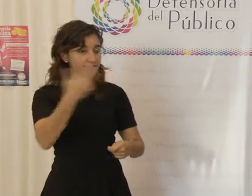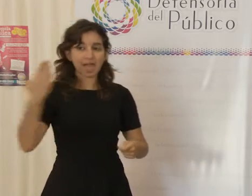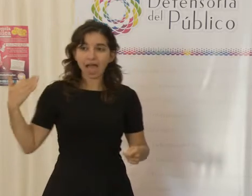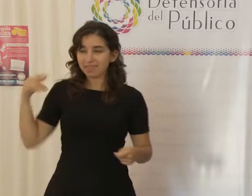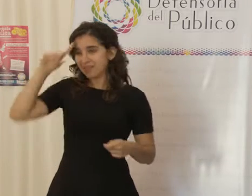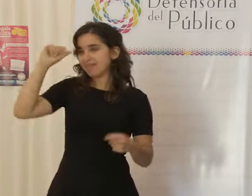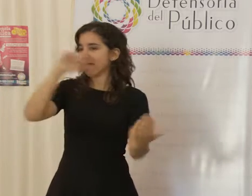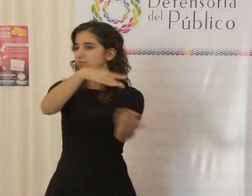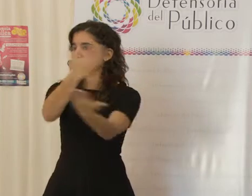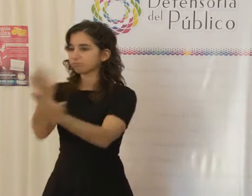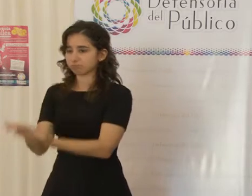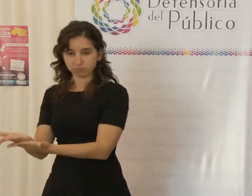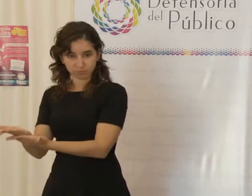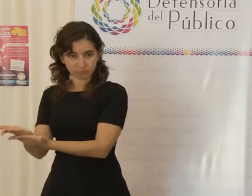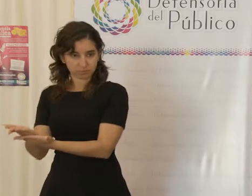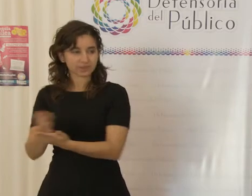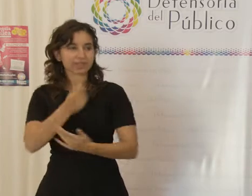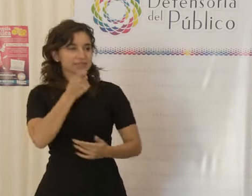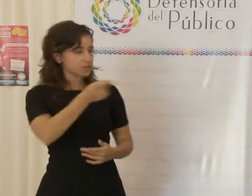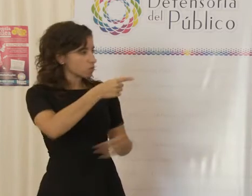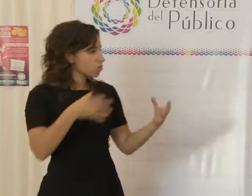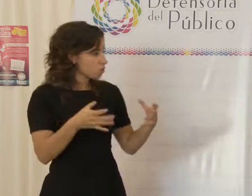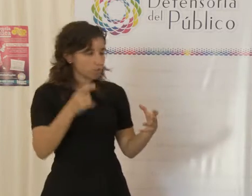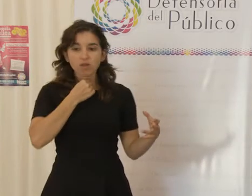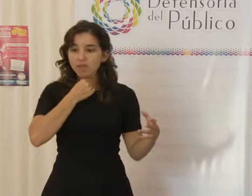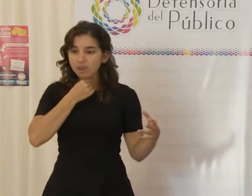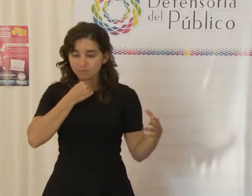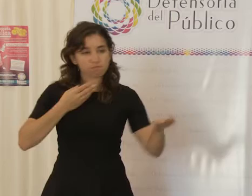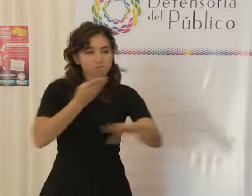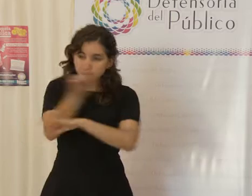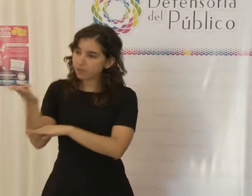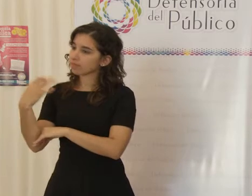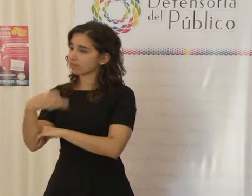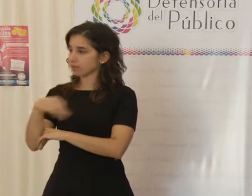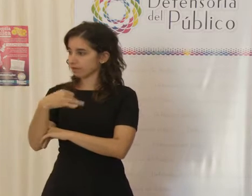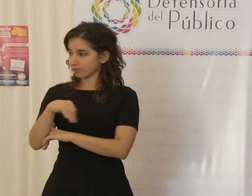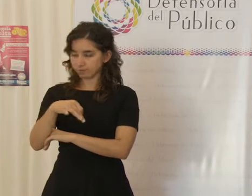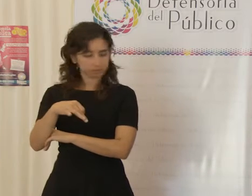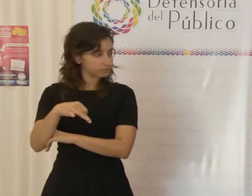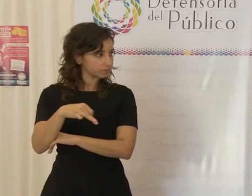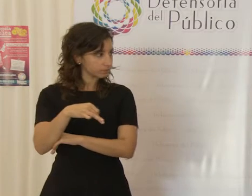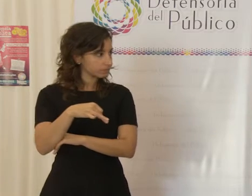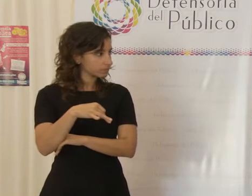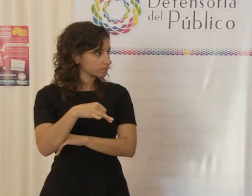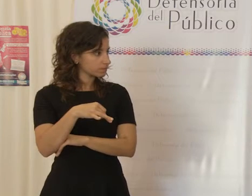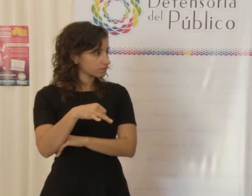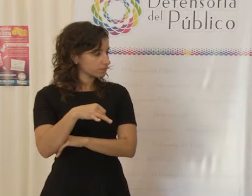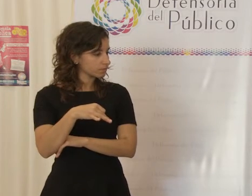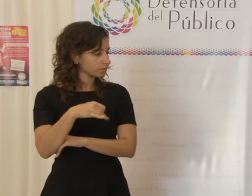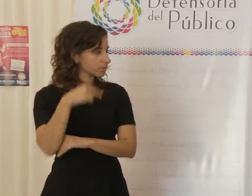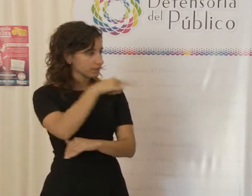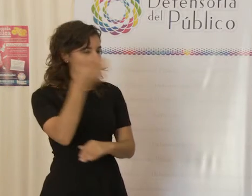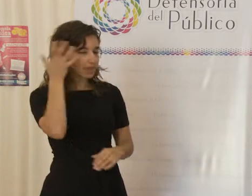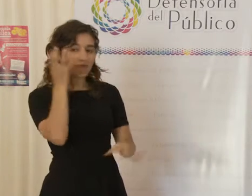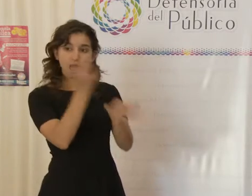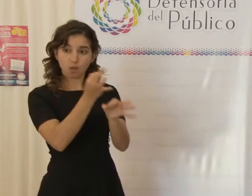ideas afuera Si nosotros queremos algo Tenemos que salir a hablar y a pedirlo no bueno nosotros tenemos la posibilidad de tener